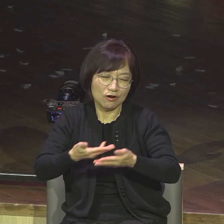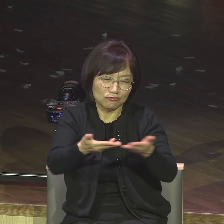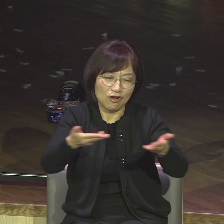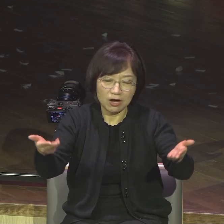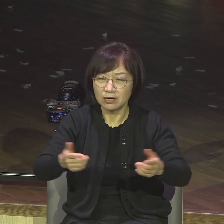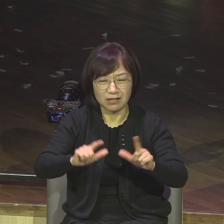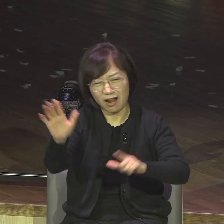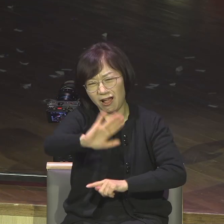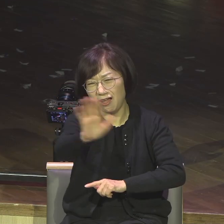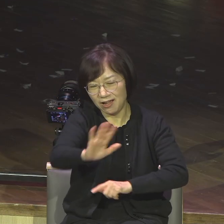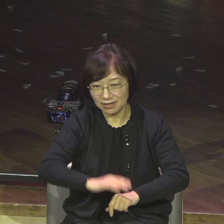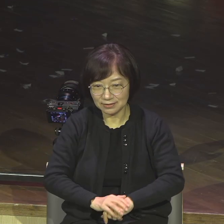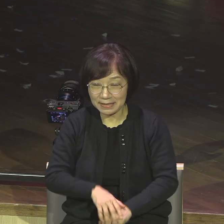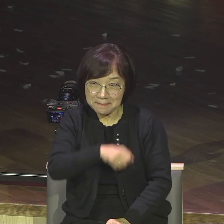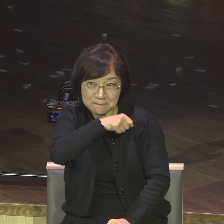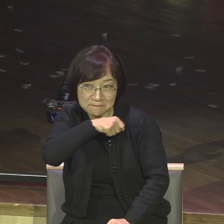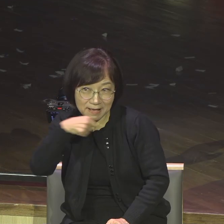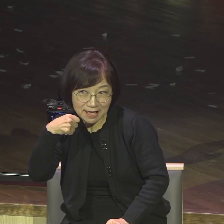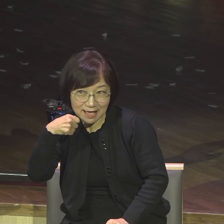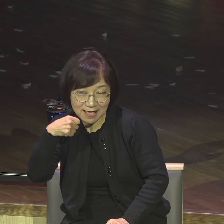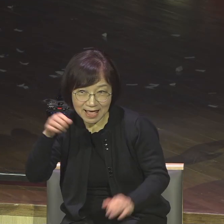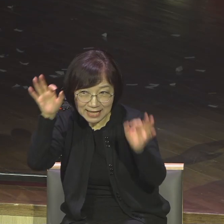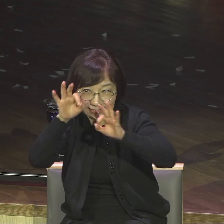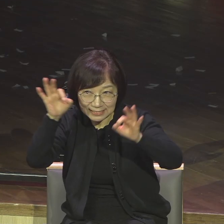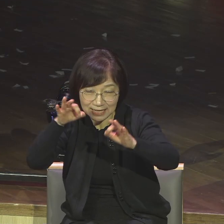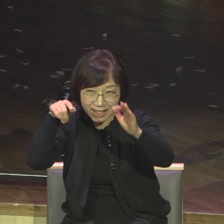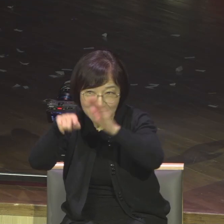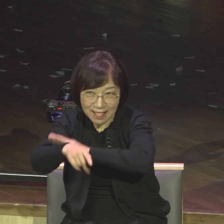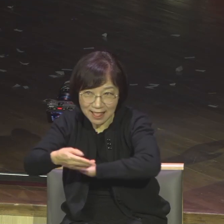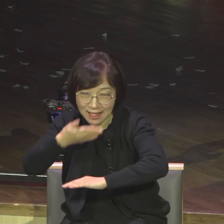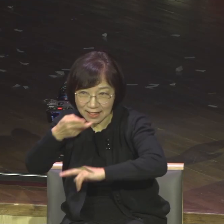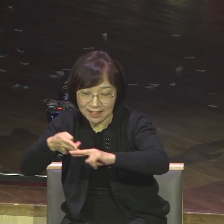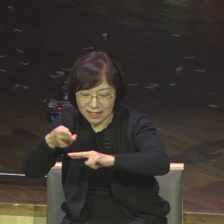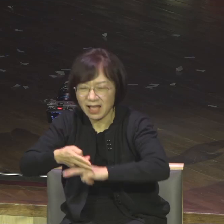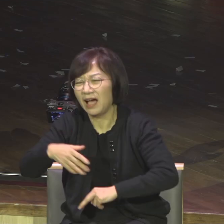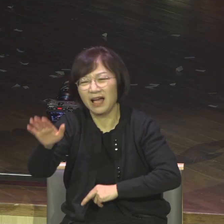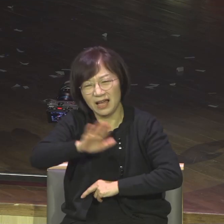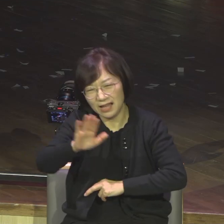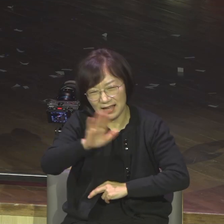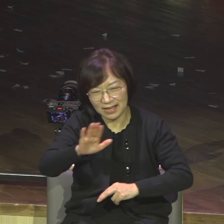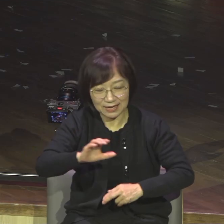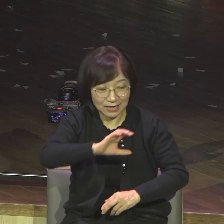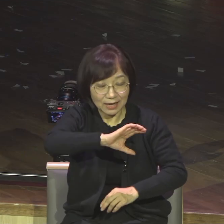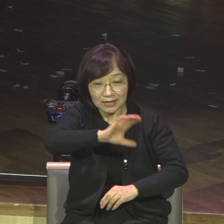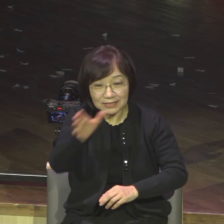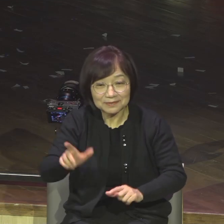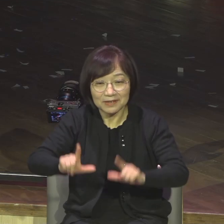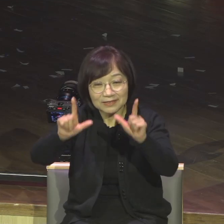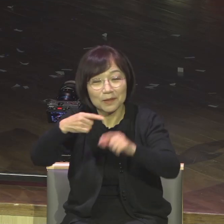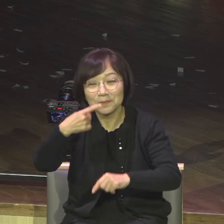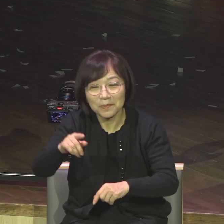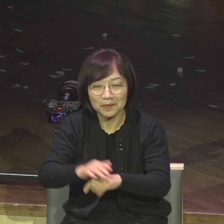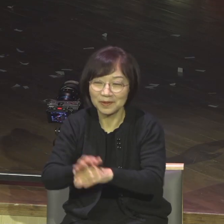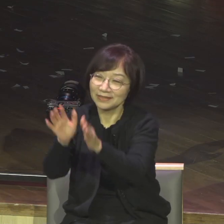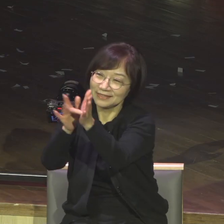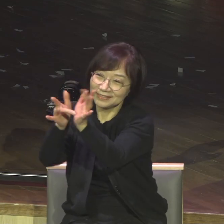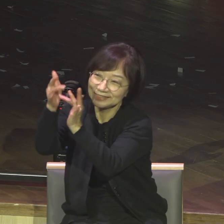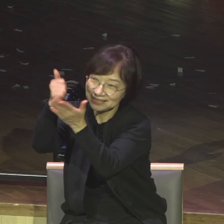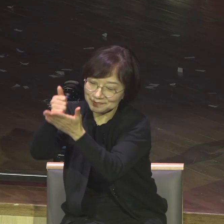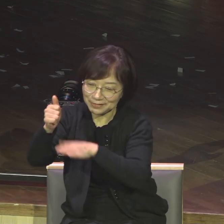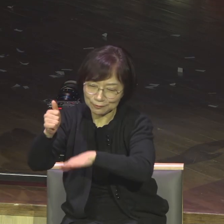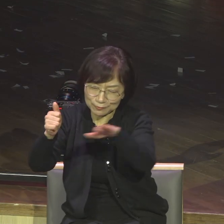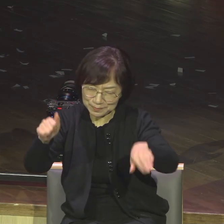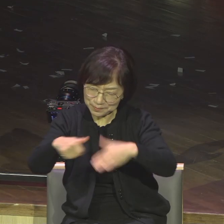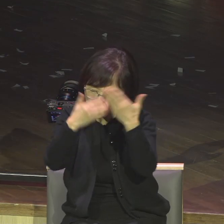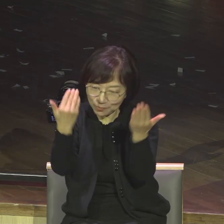그리고 맛있는 거 먹으러 가는 날도 아니란다. 크리스마스는 예수님이 우리의 모든 죄를